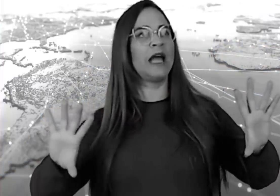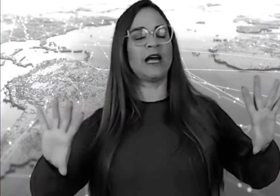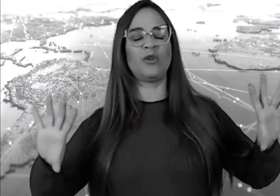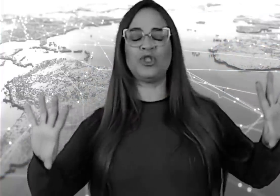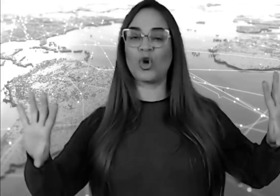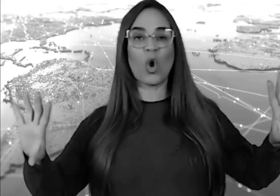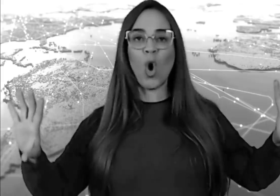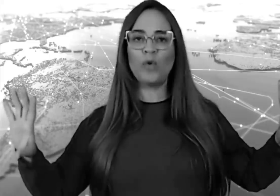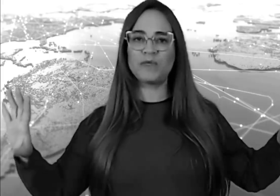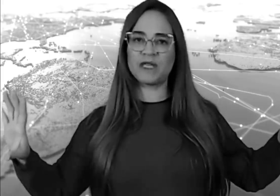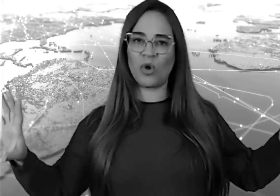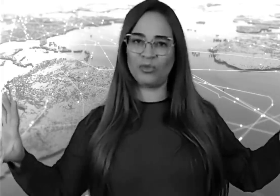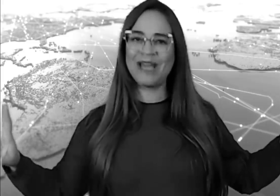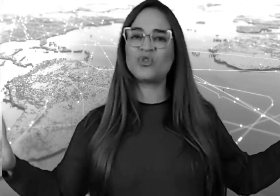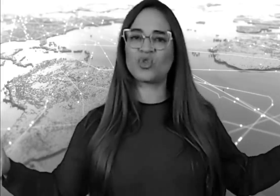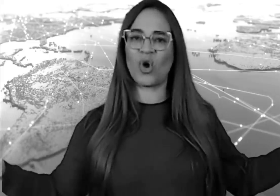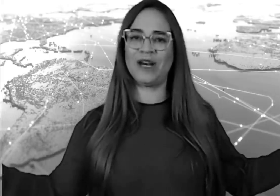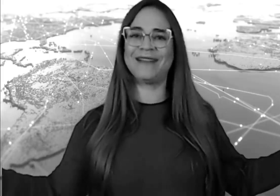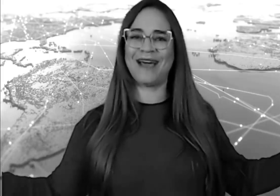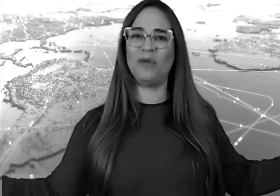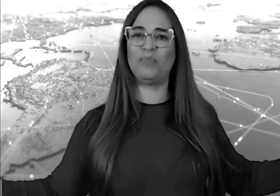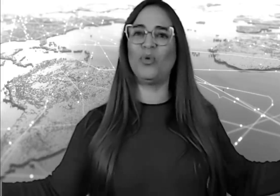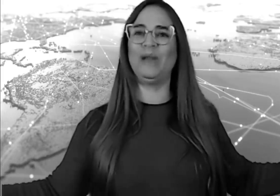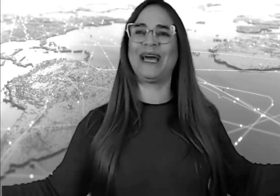escândalo de corrupção da história da República.